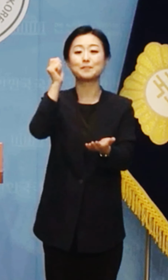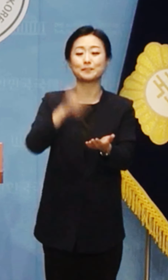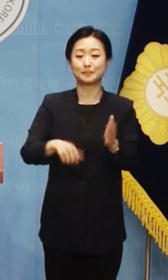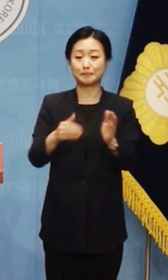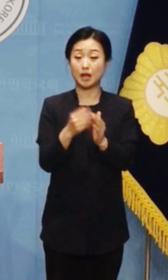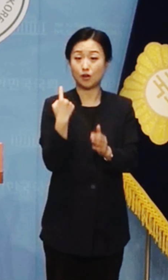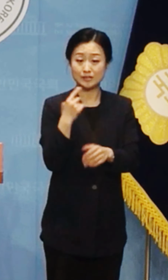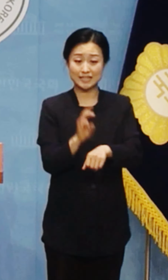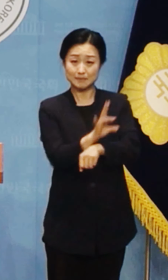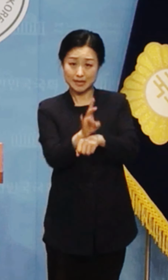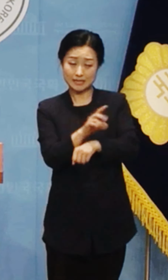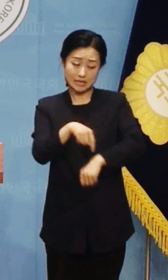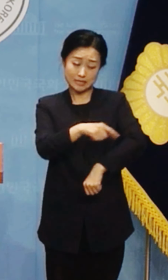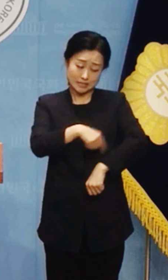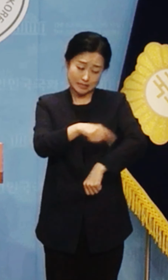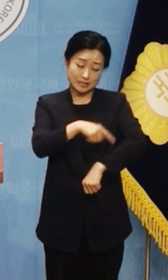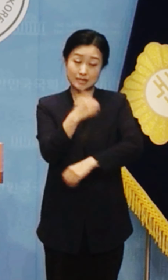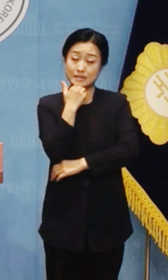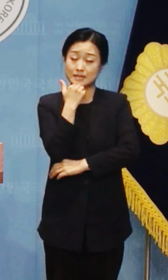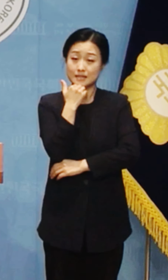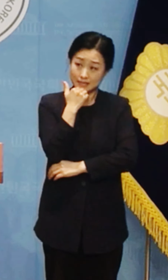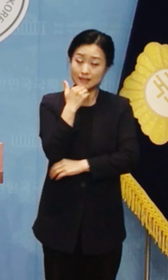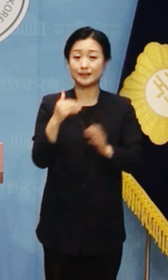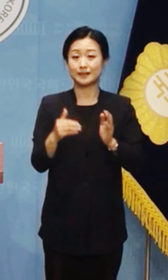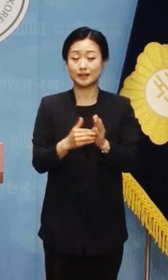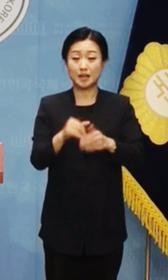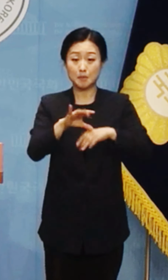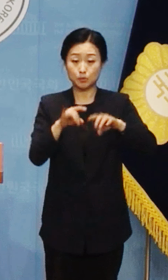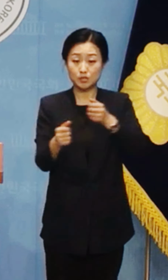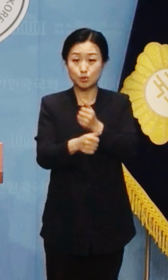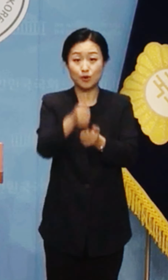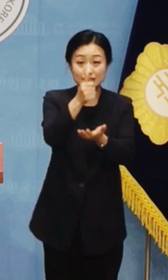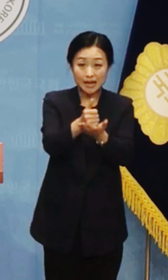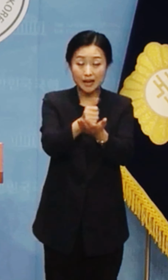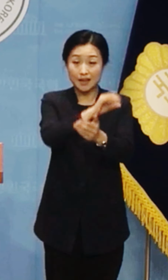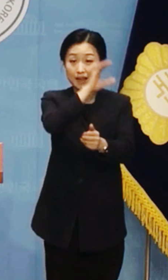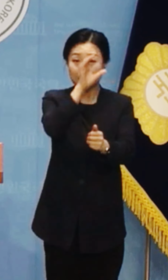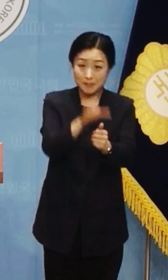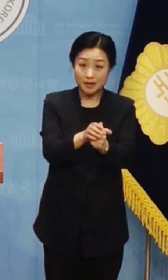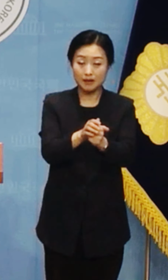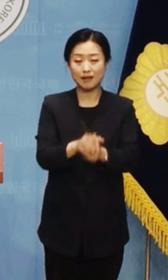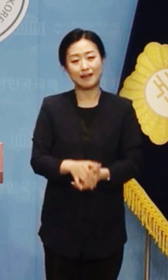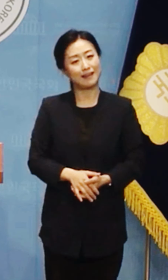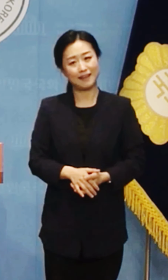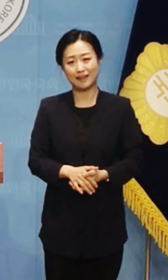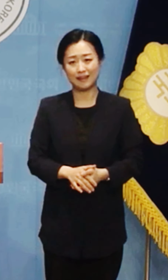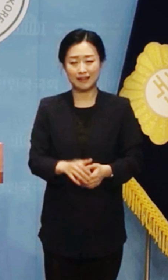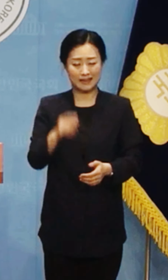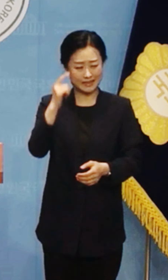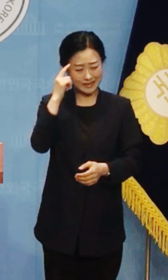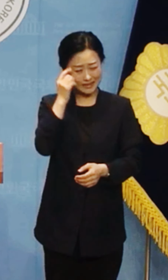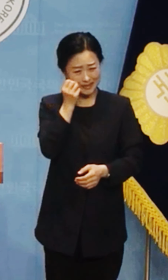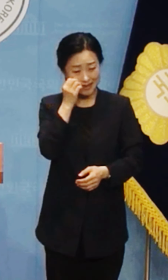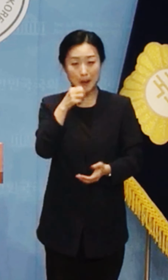어제부터 24시간 이상을 기다려야 했습니다 방송통신 위원장을 맡기에는 지나치게 편향된 사고를 가진